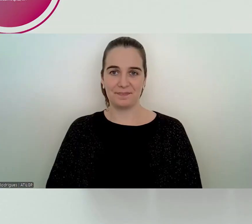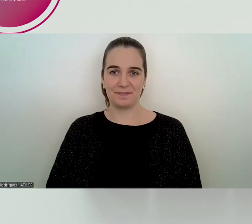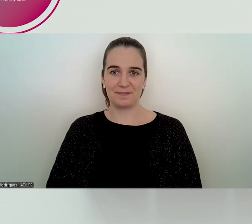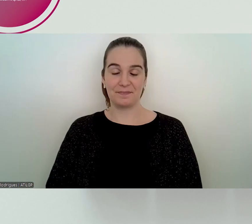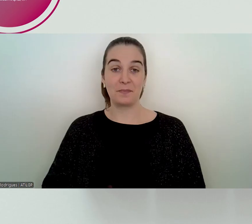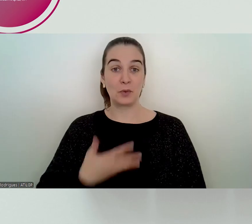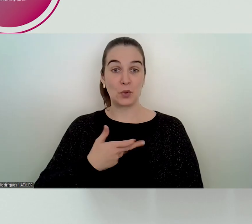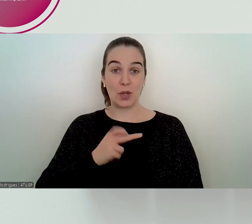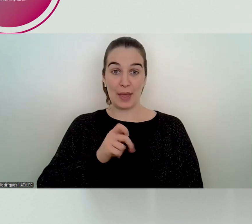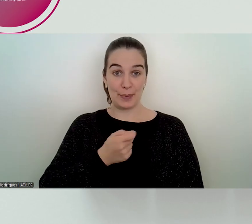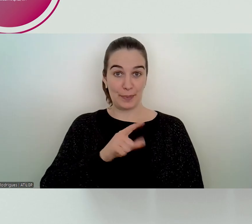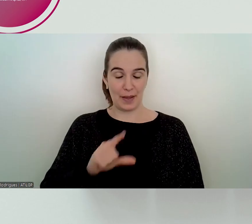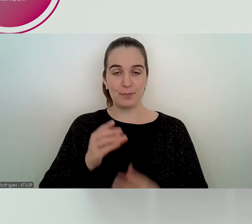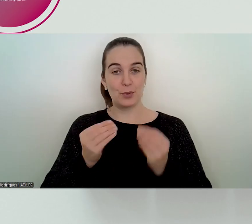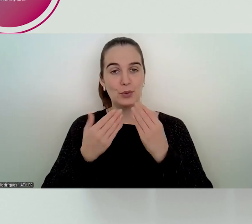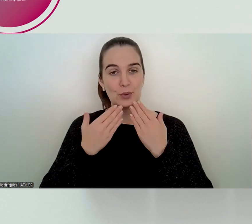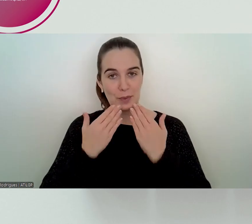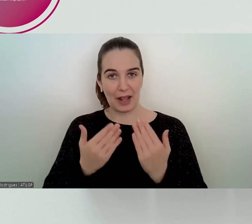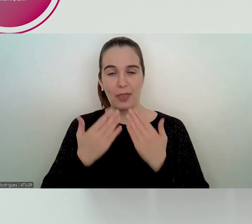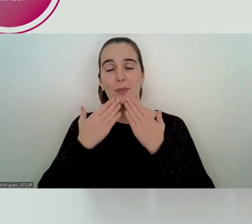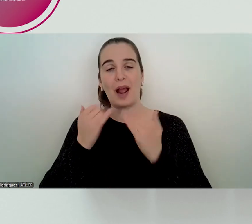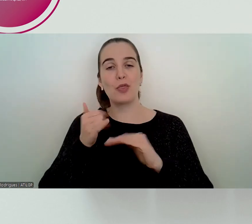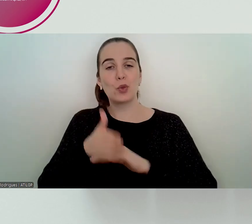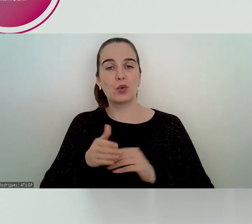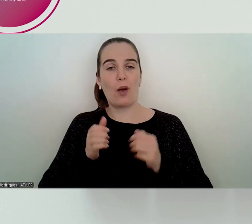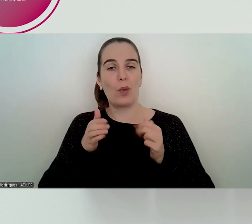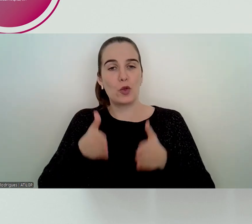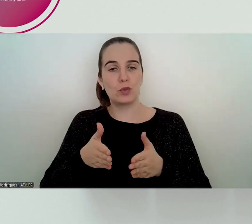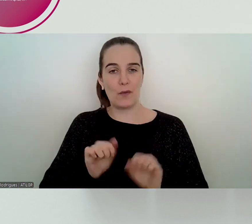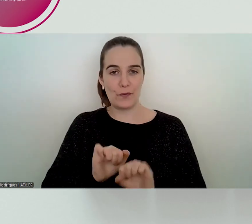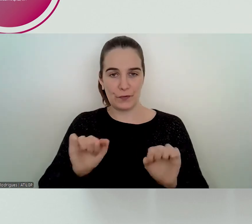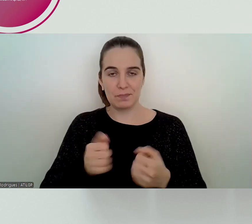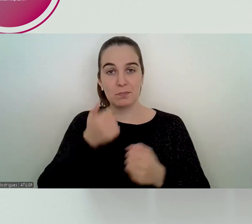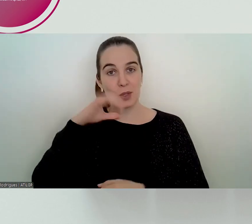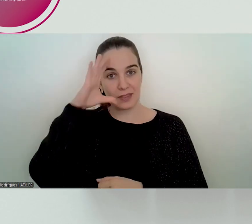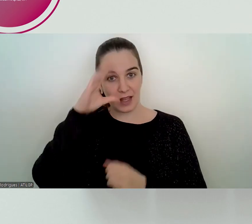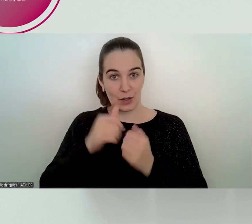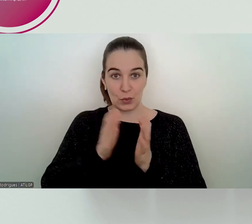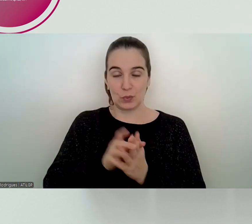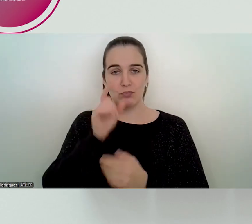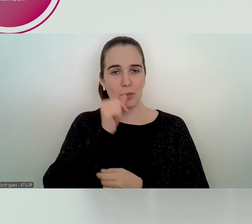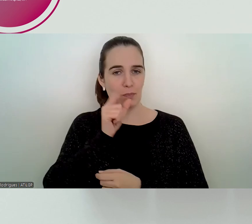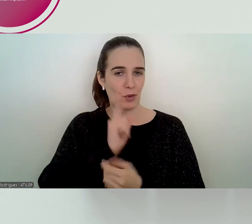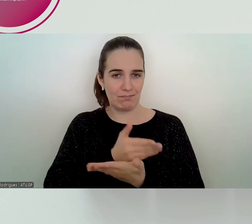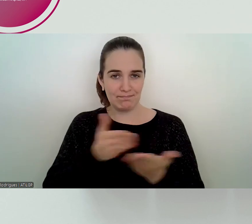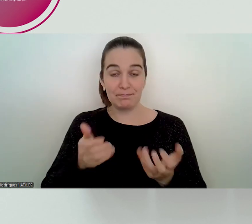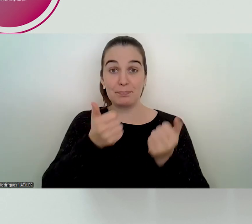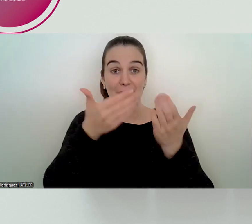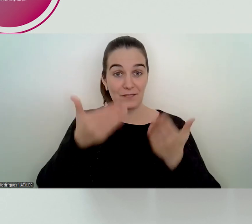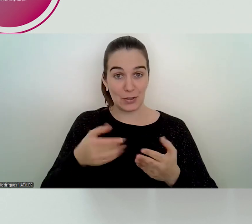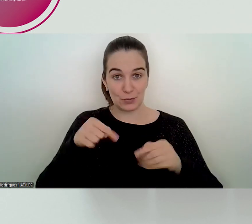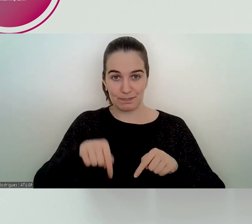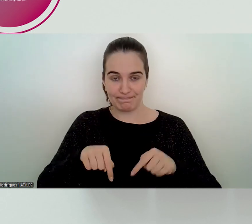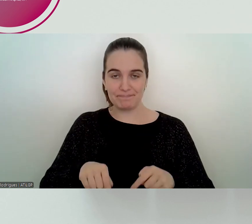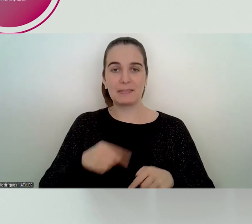Doutor Abel, muito obrigado pela sua introdução. Boa tarde a todas e a todos, sejam todos muito bem-vindos.